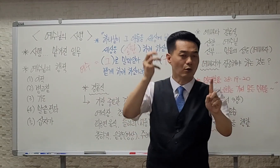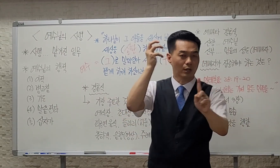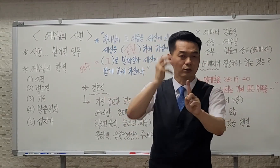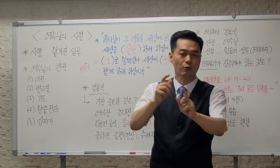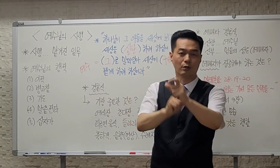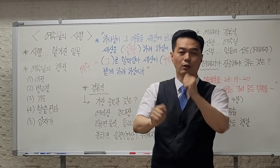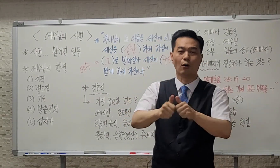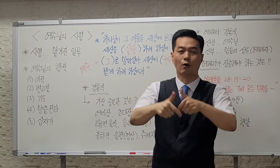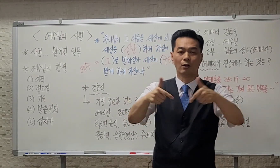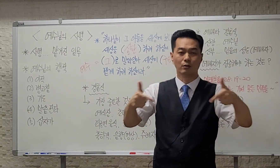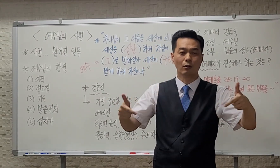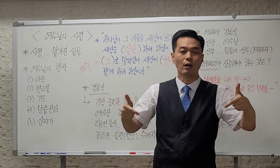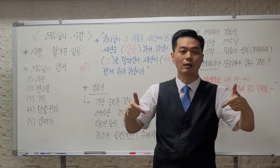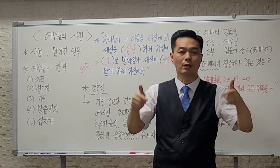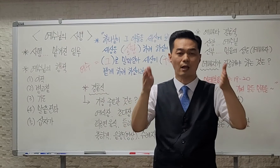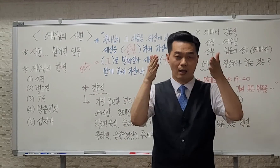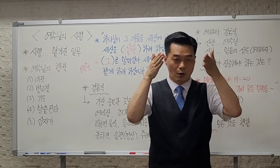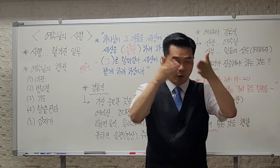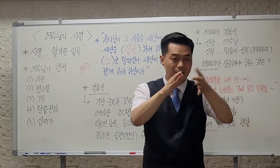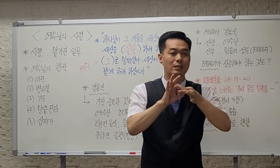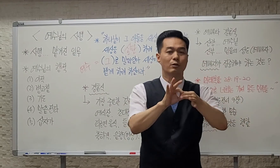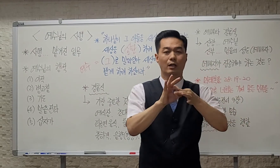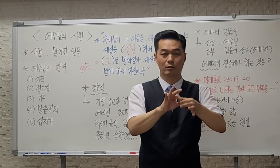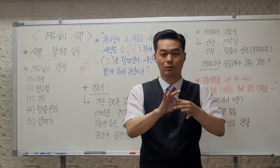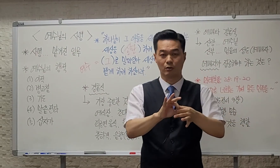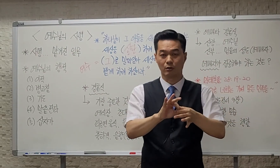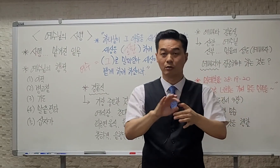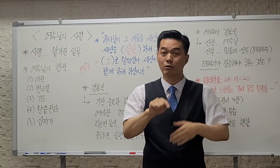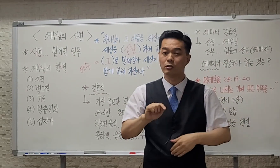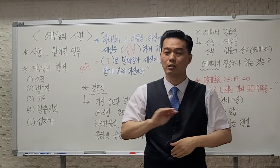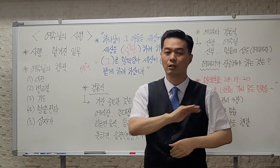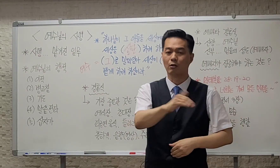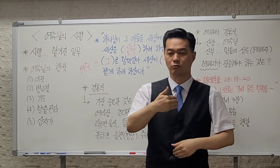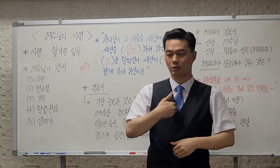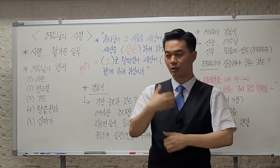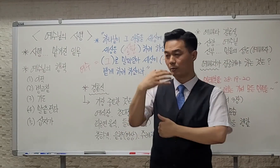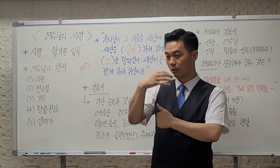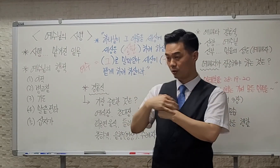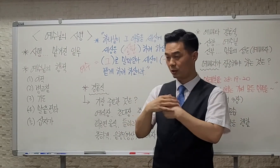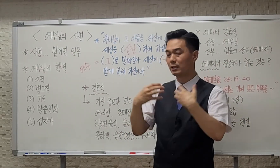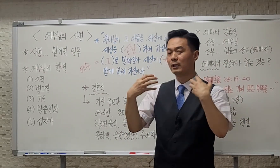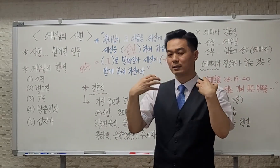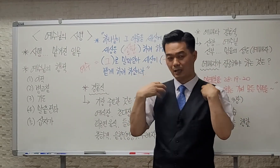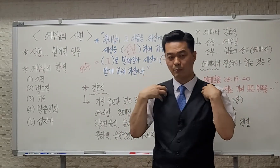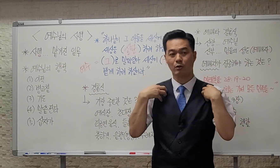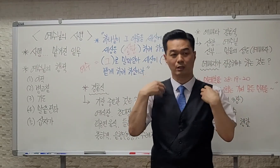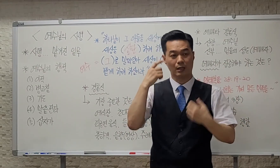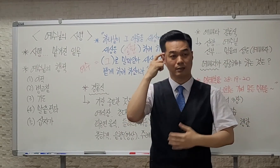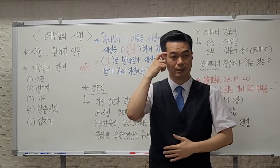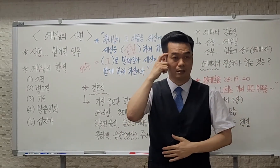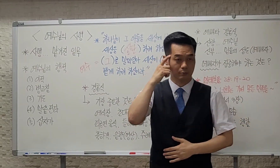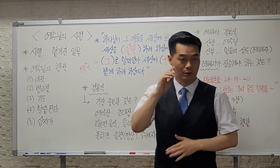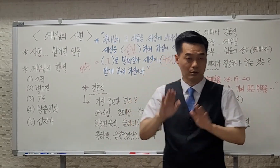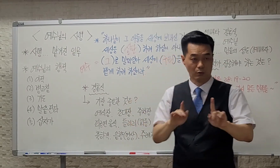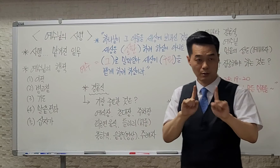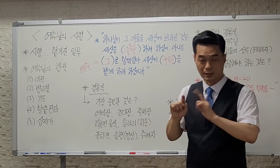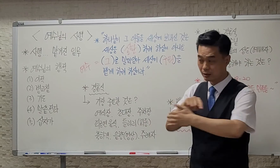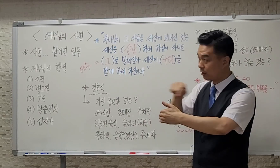한 영혼으로 더 늘어나는데 관심을 갖는 것, 그것이 우리들에게 맡겨진 사명이다 생각합니다. 오늘 말씀